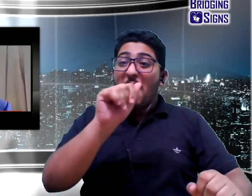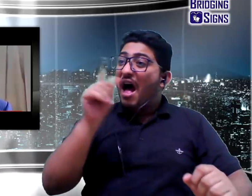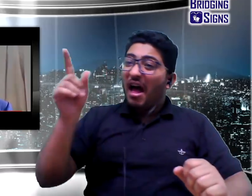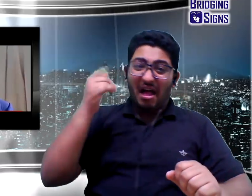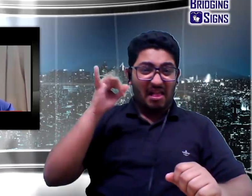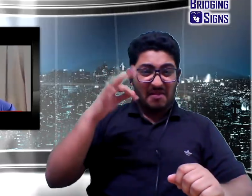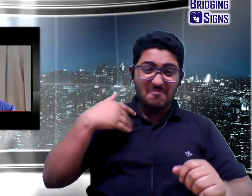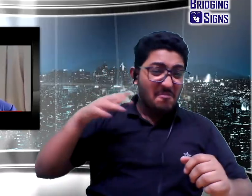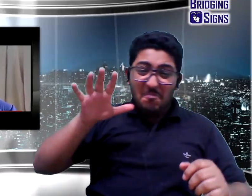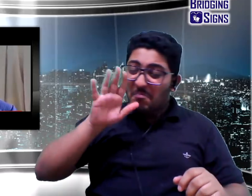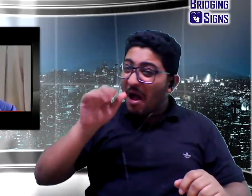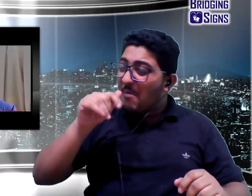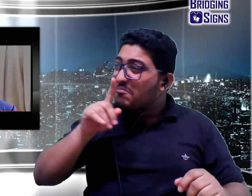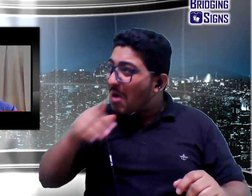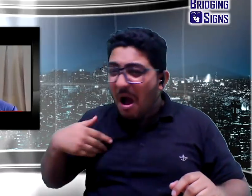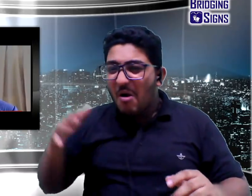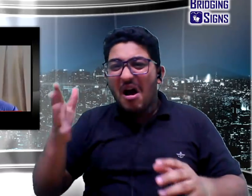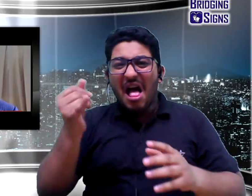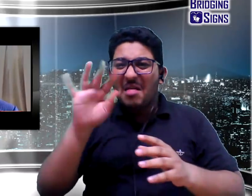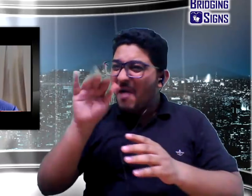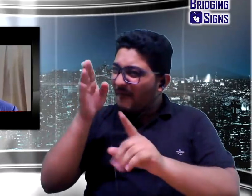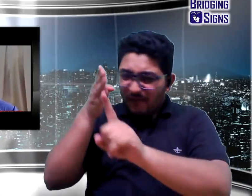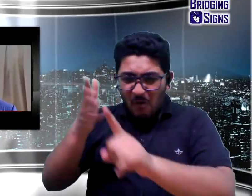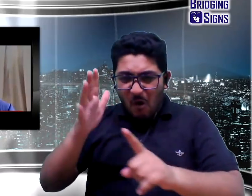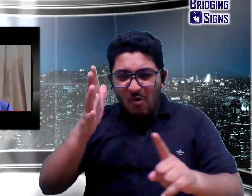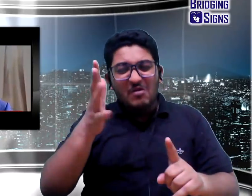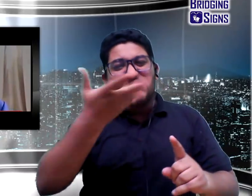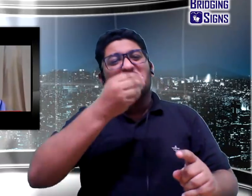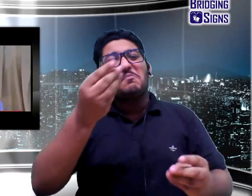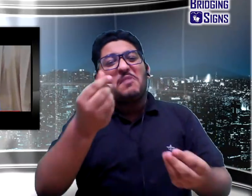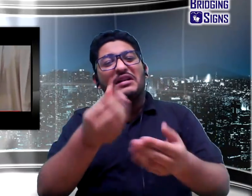च अड़िका पाया वह कख दा, वह कख दा।